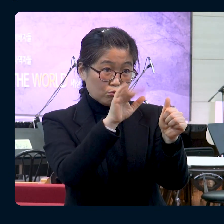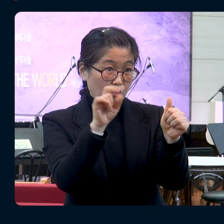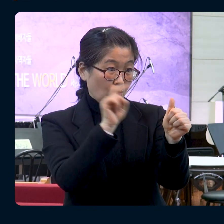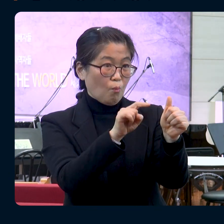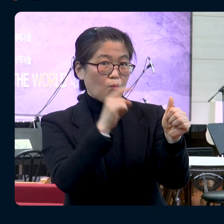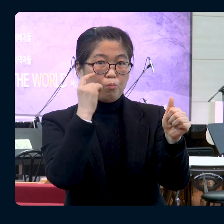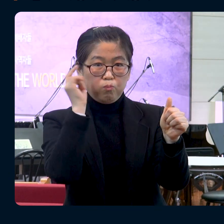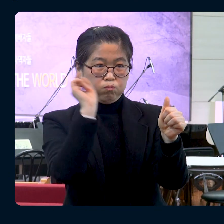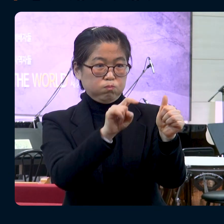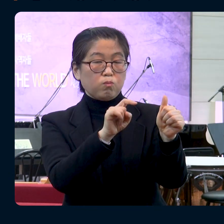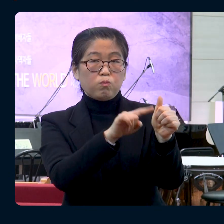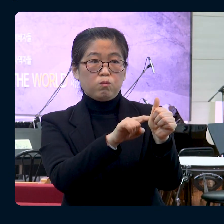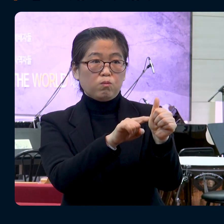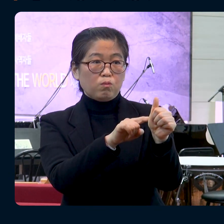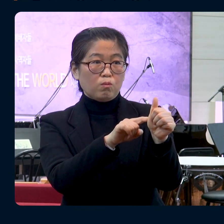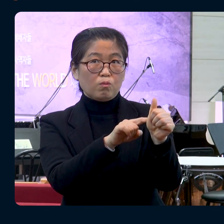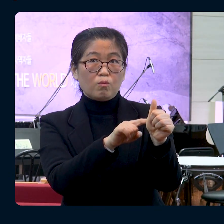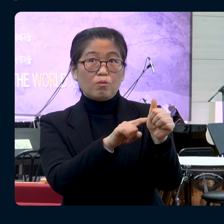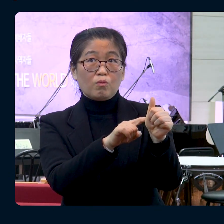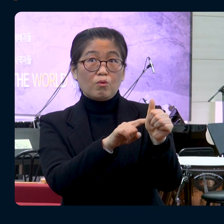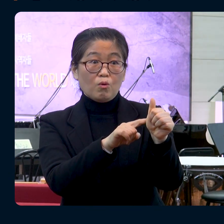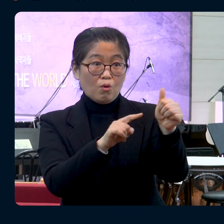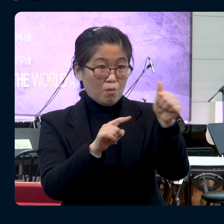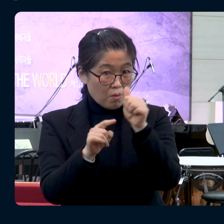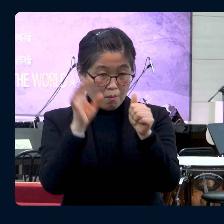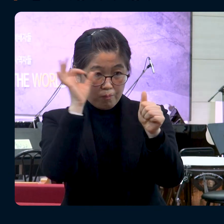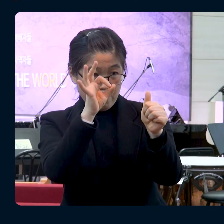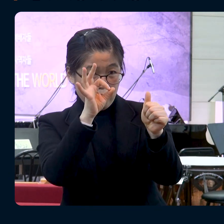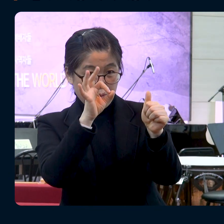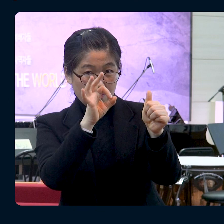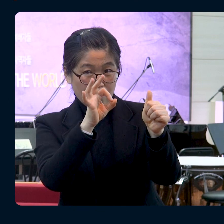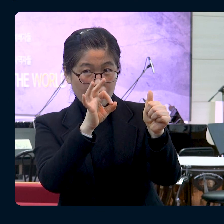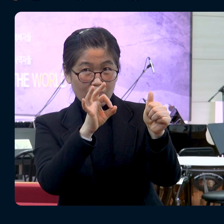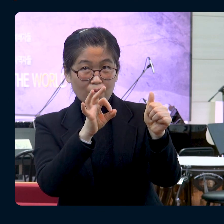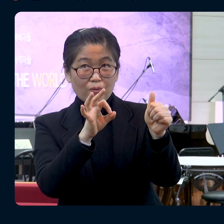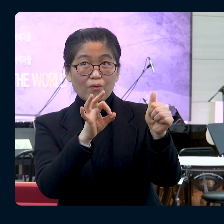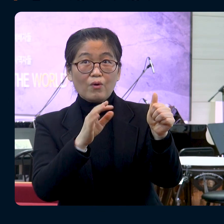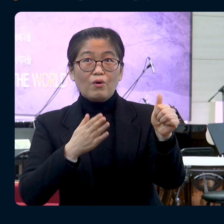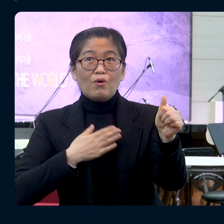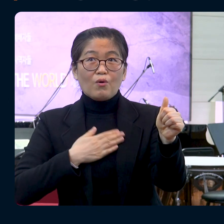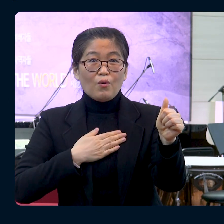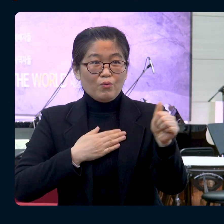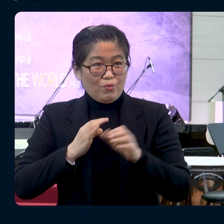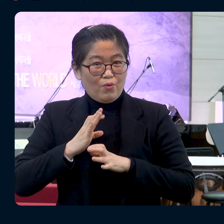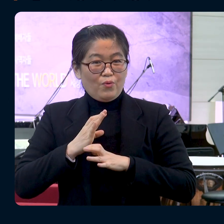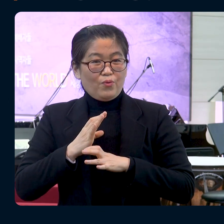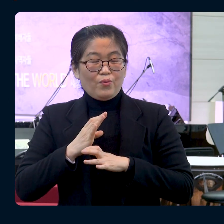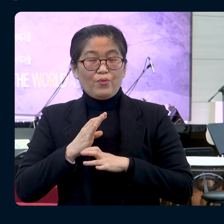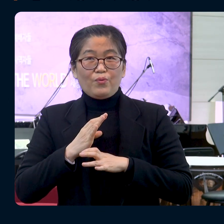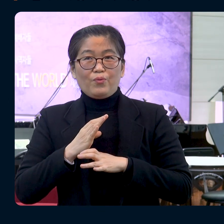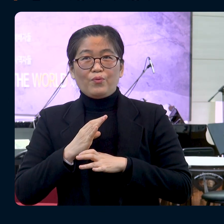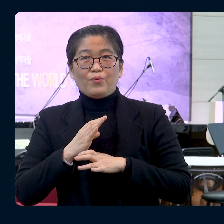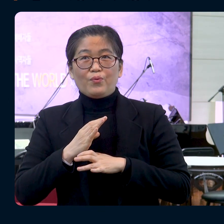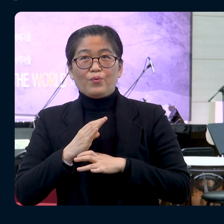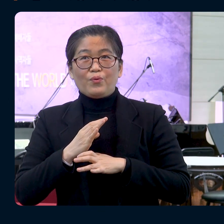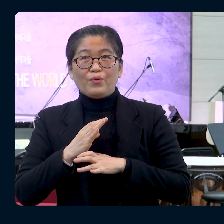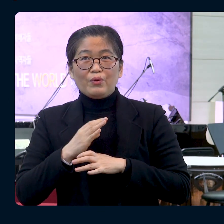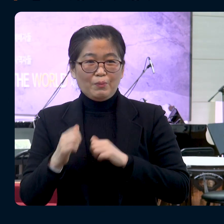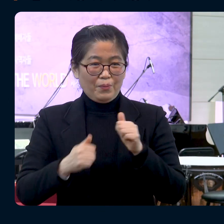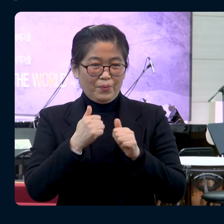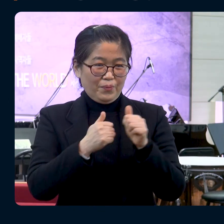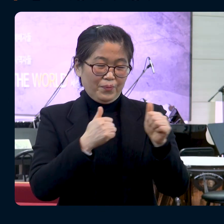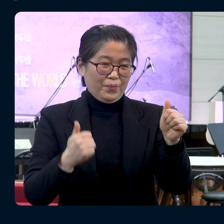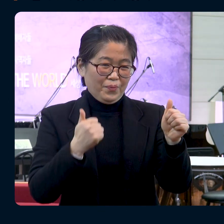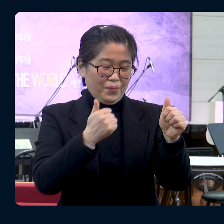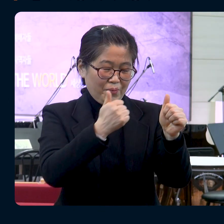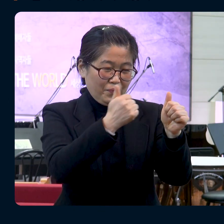근데 그 세르히오가 딱 왔더라고 거기에요. 그리고 딱 왔다가 나가는데 딱 보는 순간 제가 너무 놀래가지고